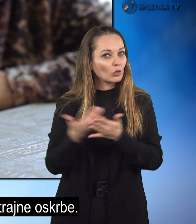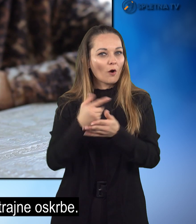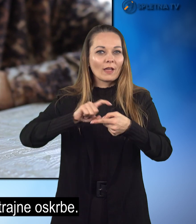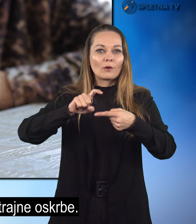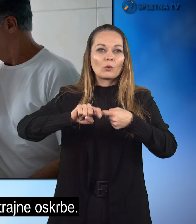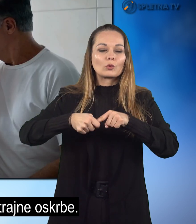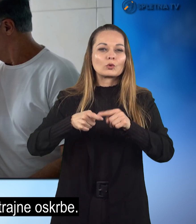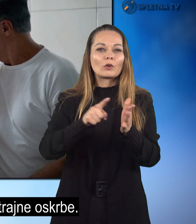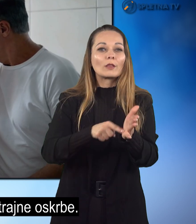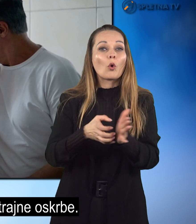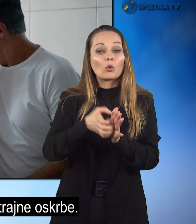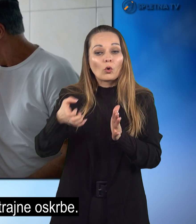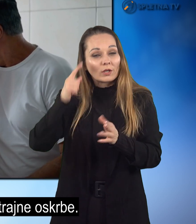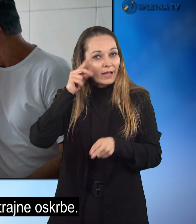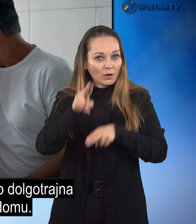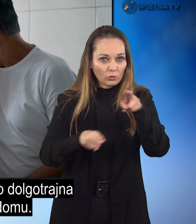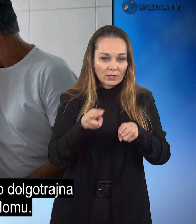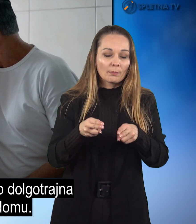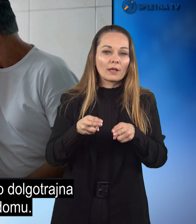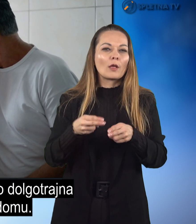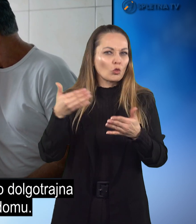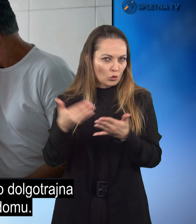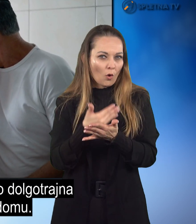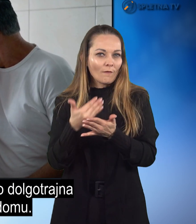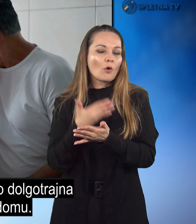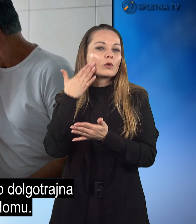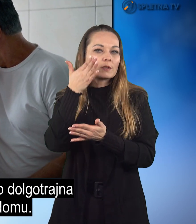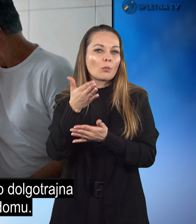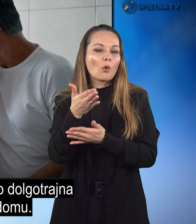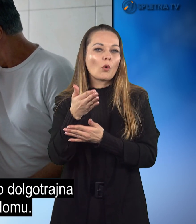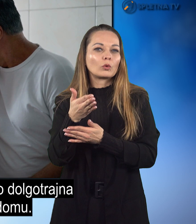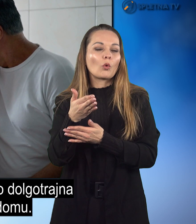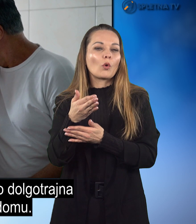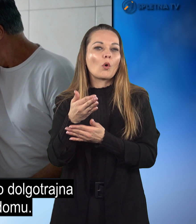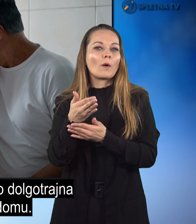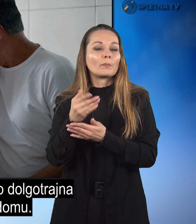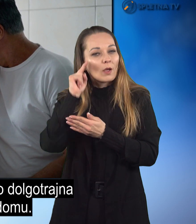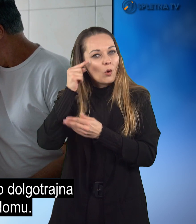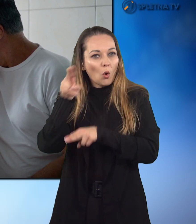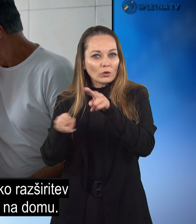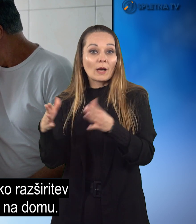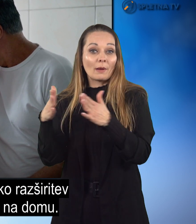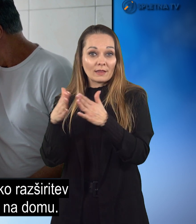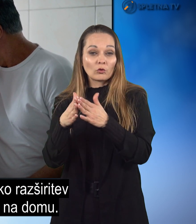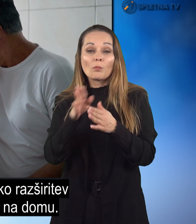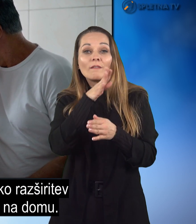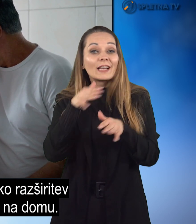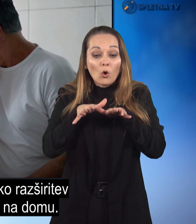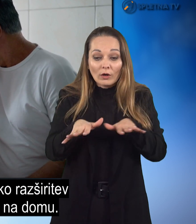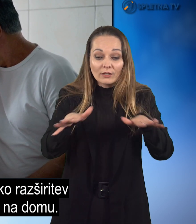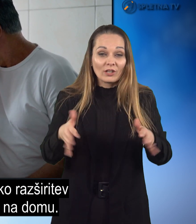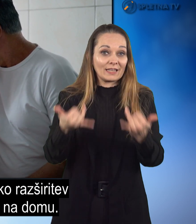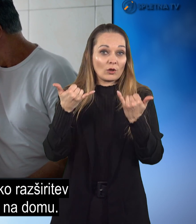storitve dolgotrajne oskrbe. Največja novost bo dolgotrajna oskrba na domu, to pomeni neka velika